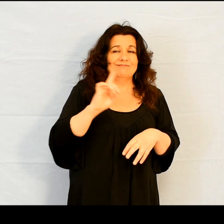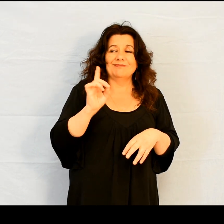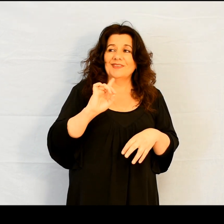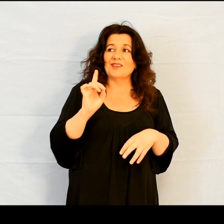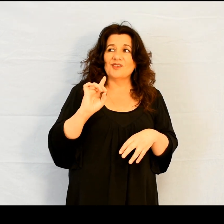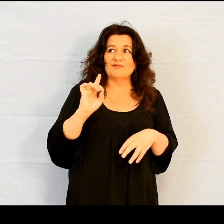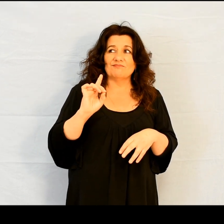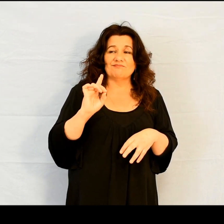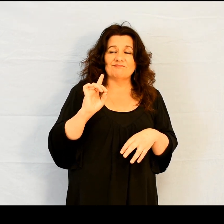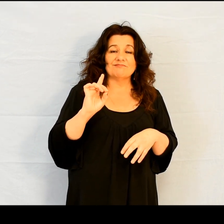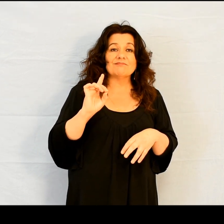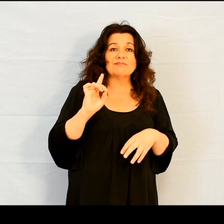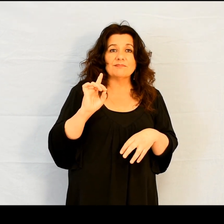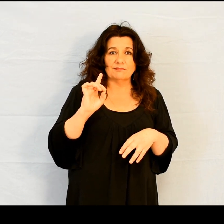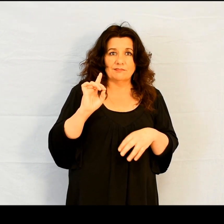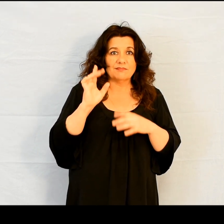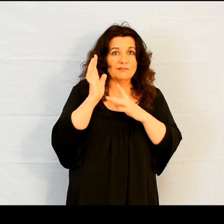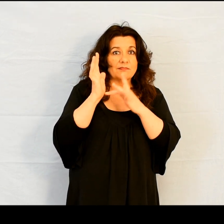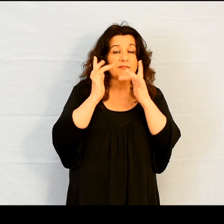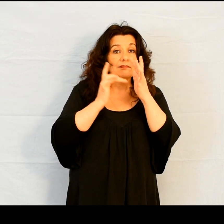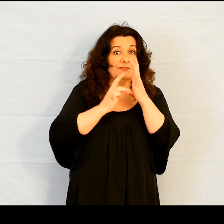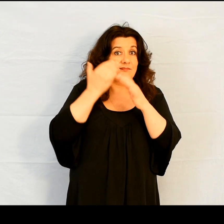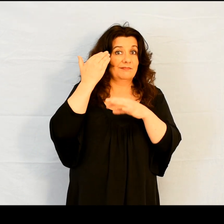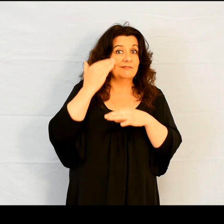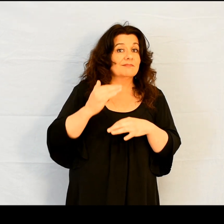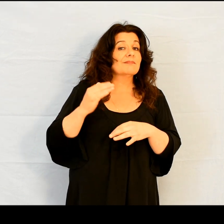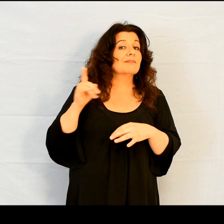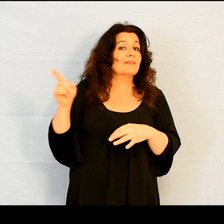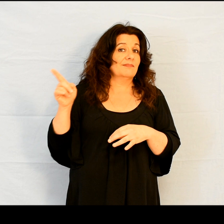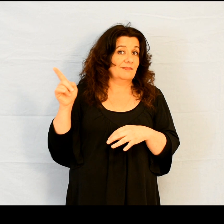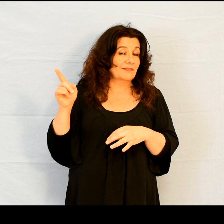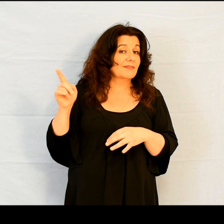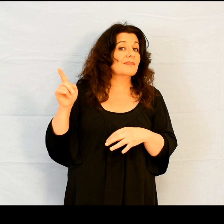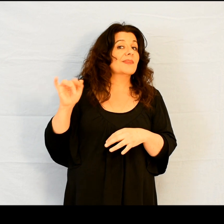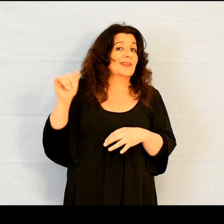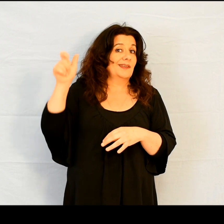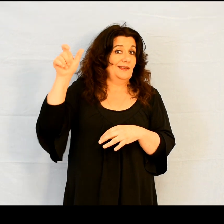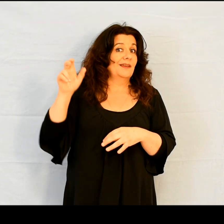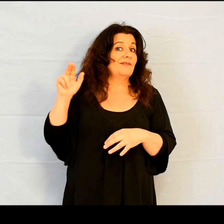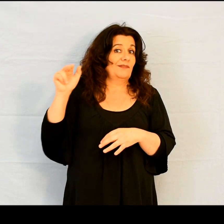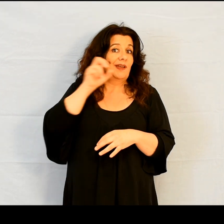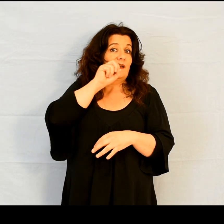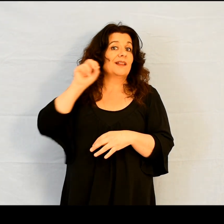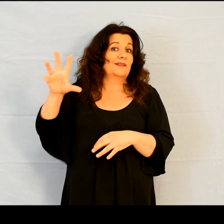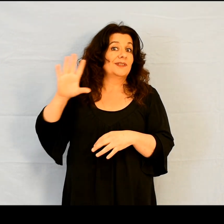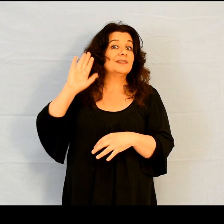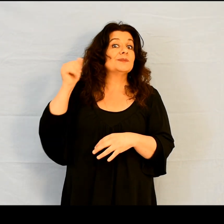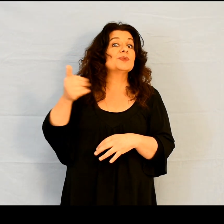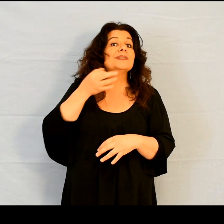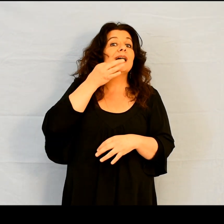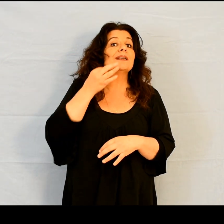Il savait bien qui allait le livrer, et c'est pourquoi il disait : « Vous n'êtes pas tous